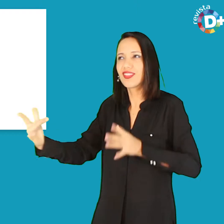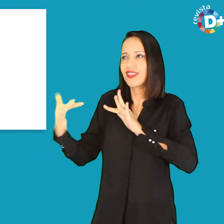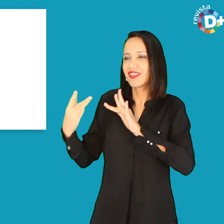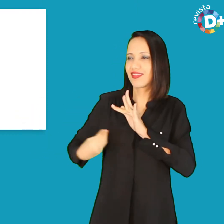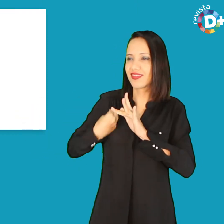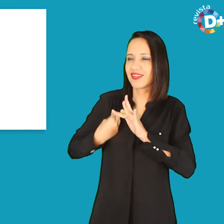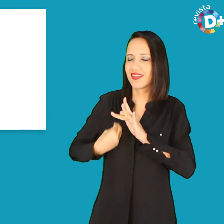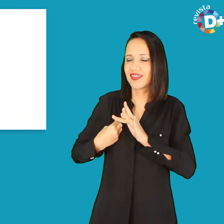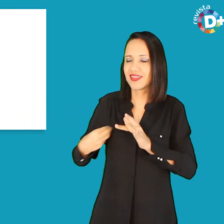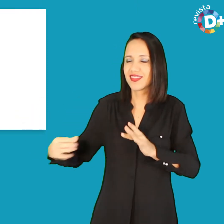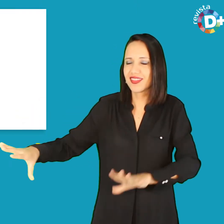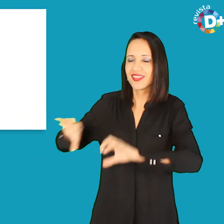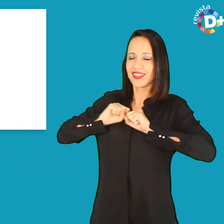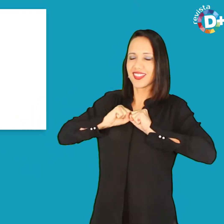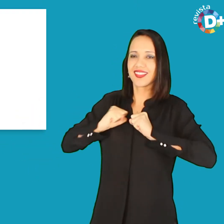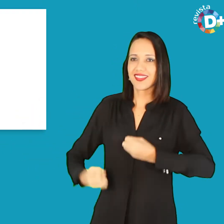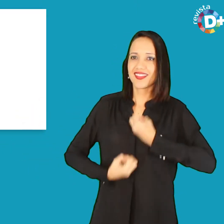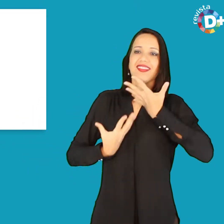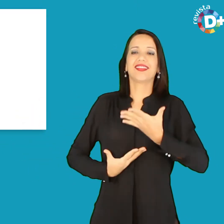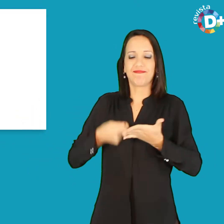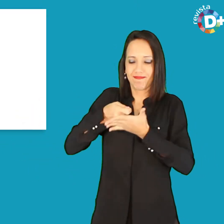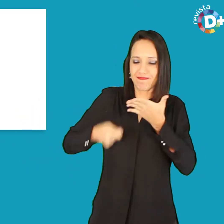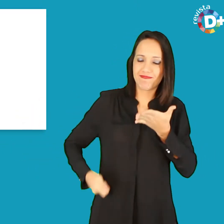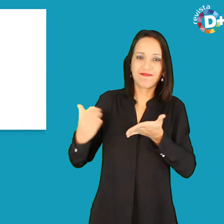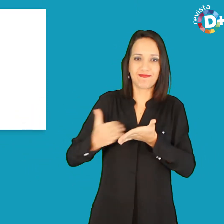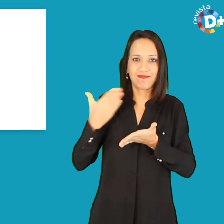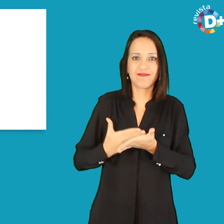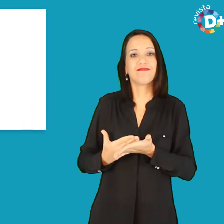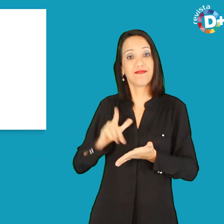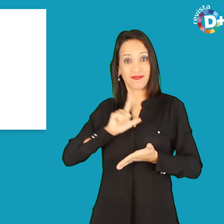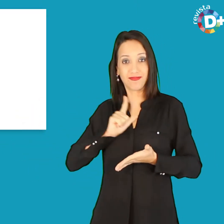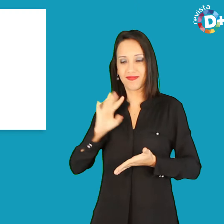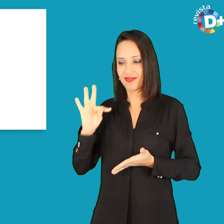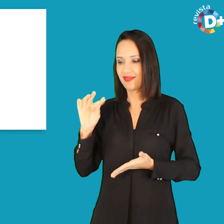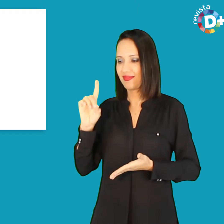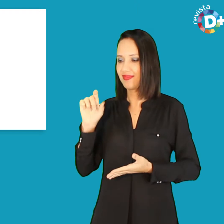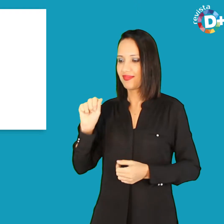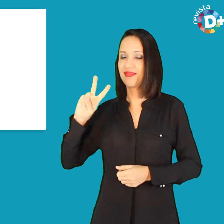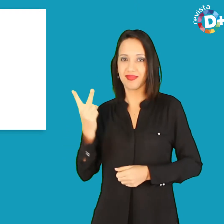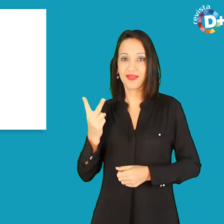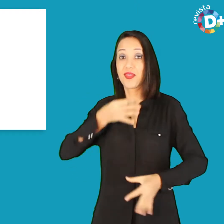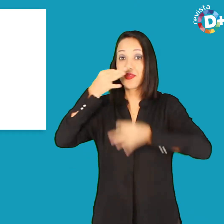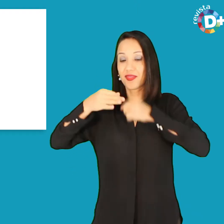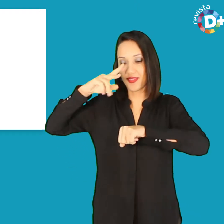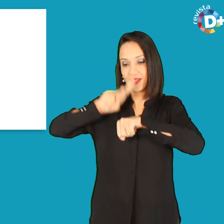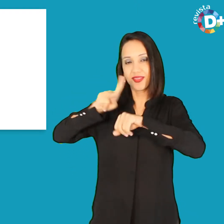de Atenção, TDAH, sob o ponto de vista de uma mãe, com o propósito de ajudar outras pessoas que vivem o